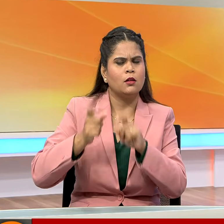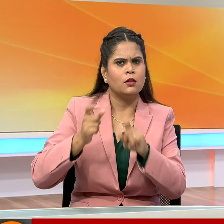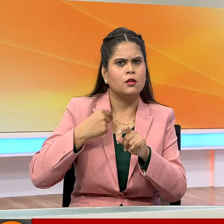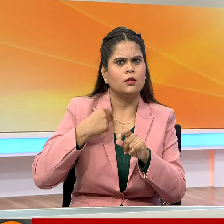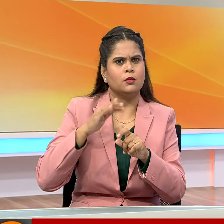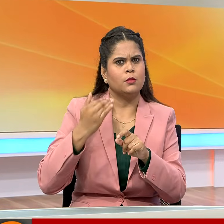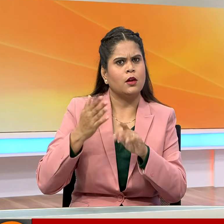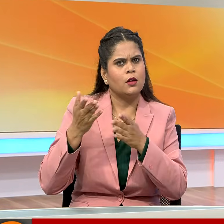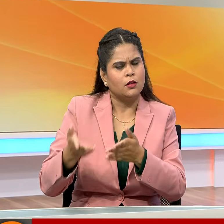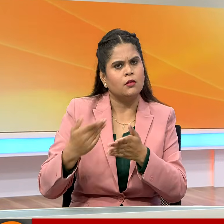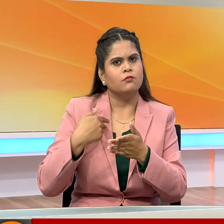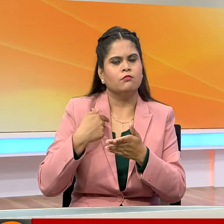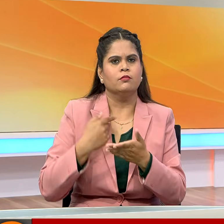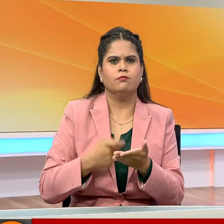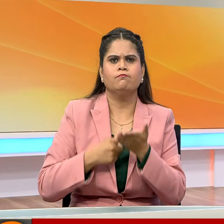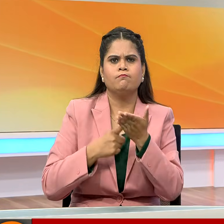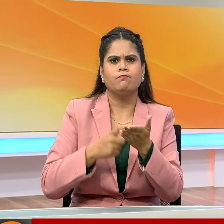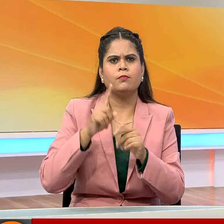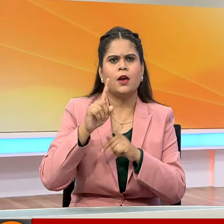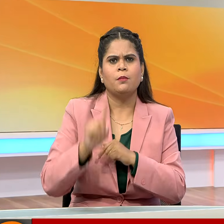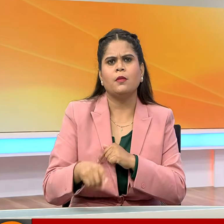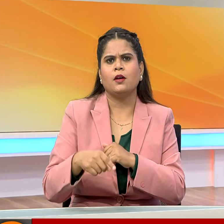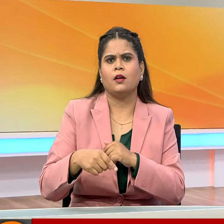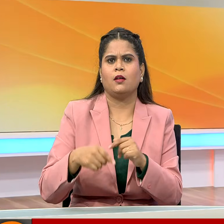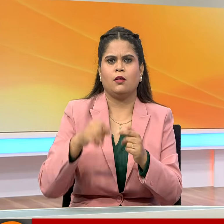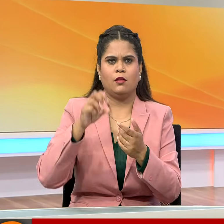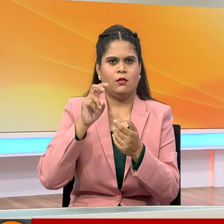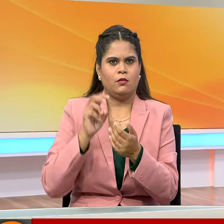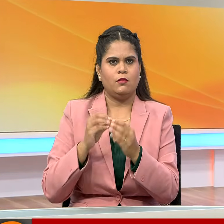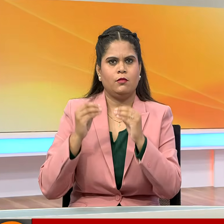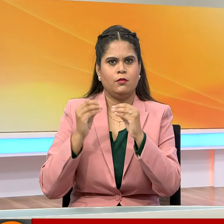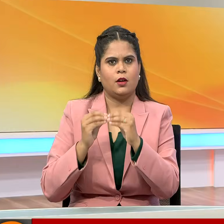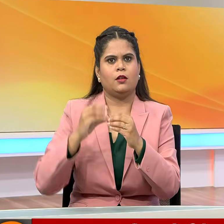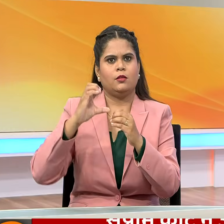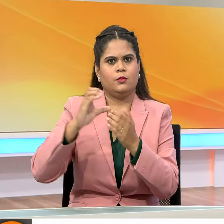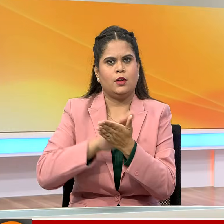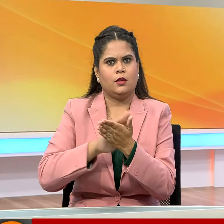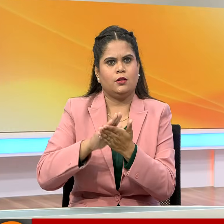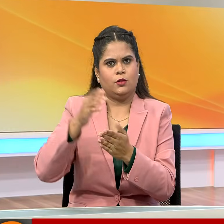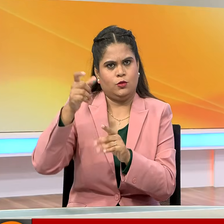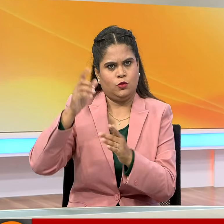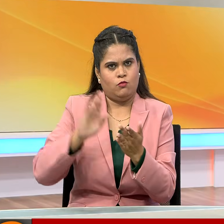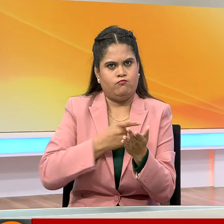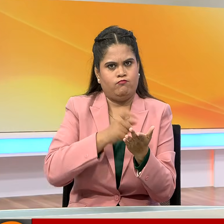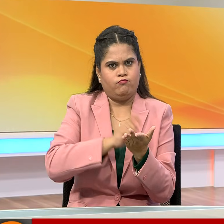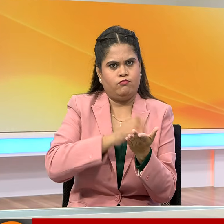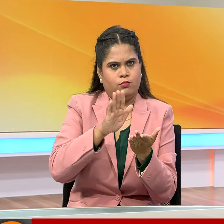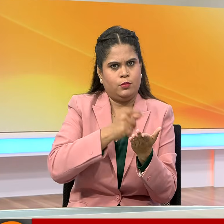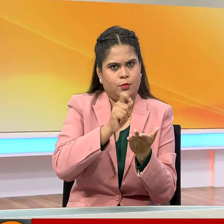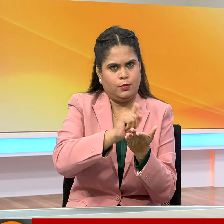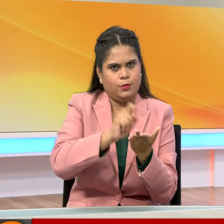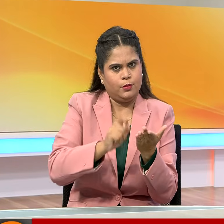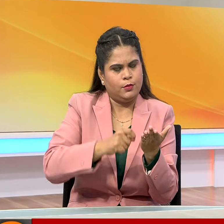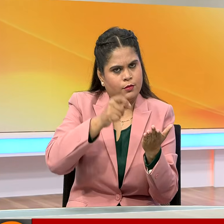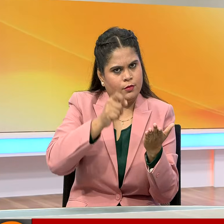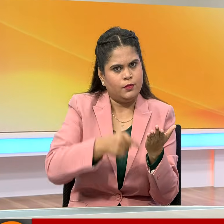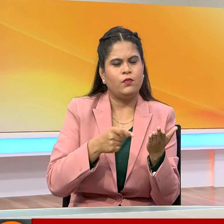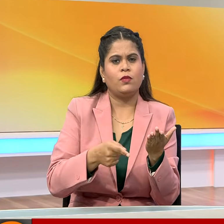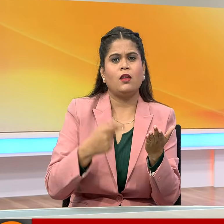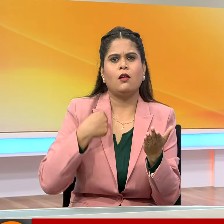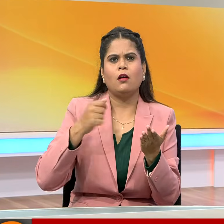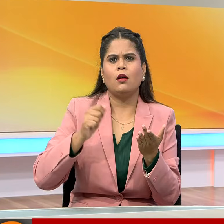चंद्र चट्टोपाध्याय द्वारा रचित इस गीत ने स्वतंत्रता आंदोलन के दौरान लोगों में राष्ट्रीय चेतना जगाने में महत्वपूर्ण भूमिका